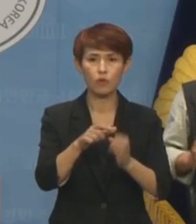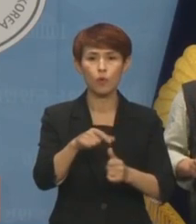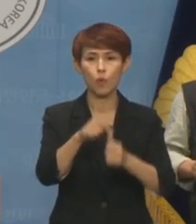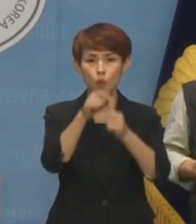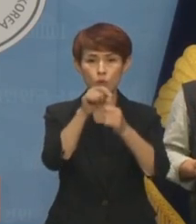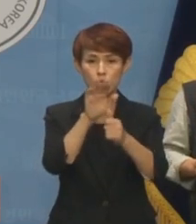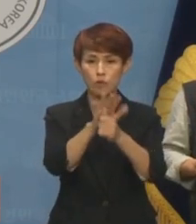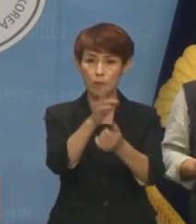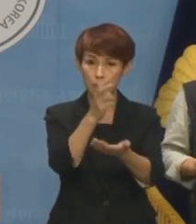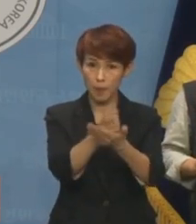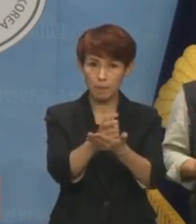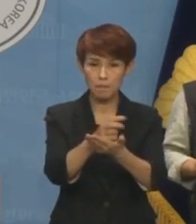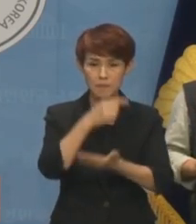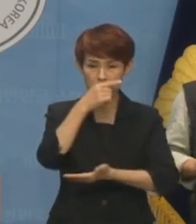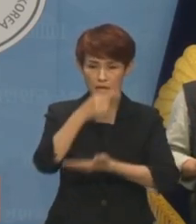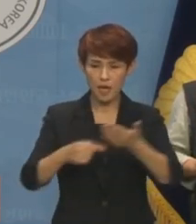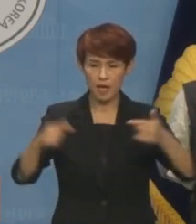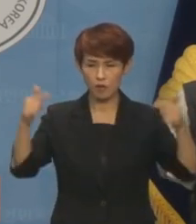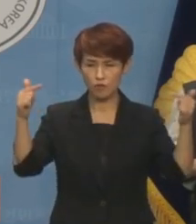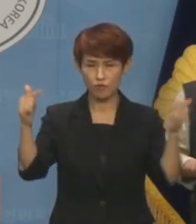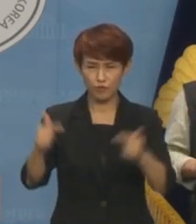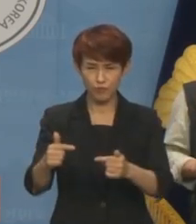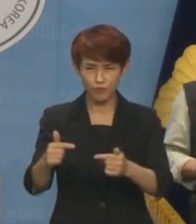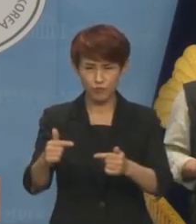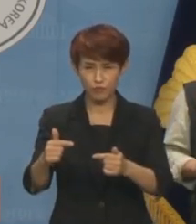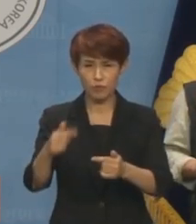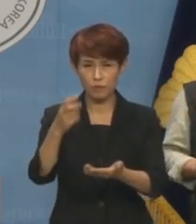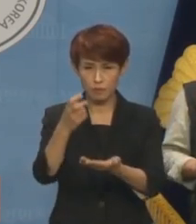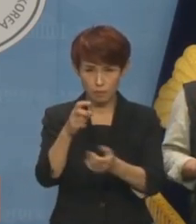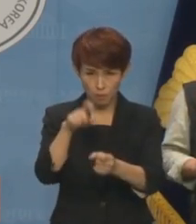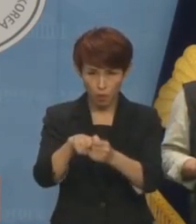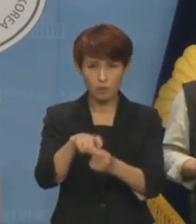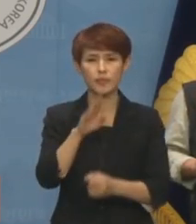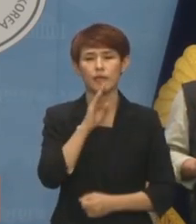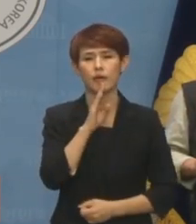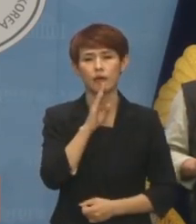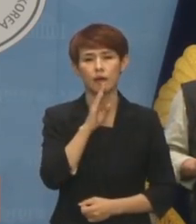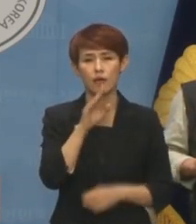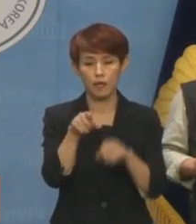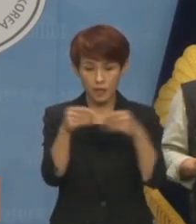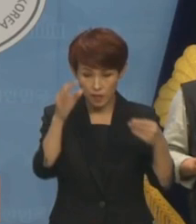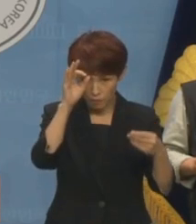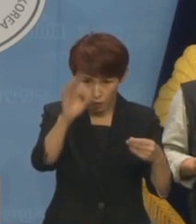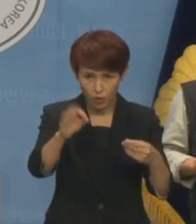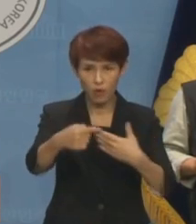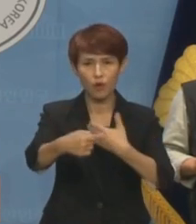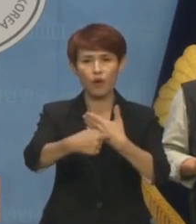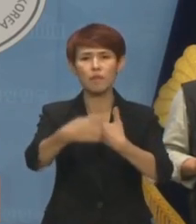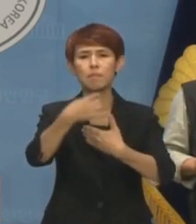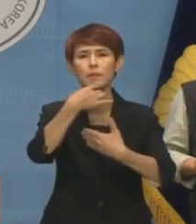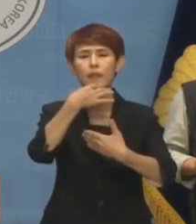고용지원법에는 피해를 최소화하는 장치이기도 합니다. 하지만 그 내용은 껍데기뿐입니다.